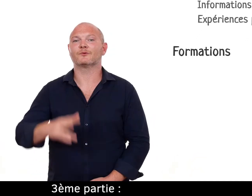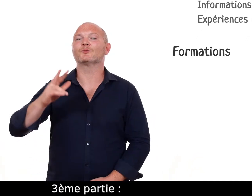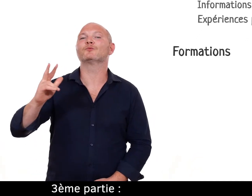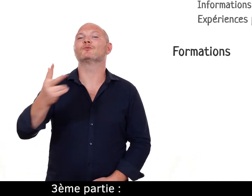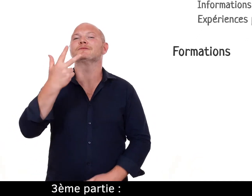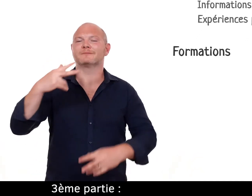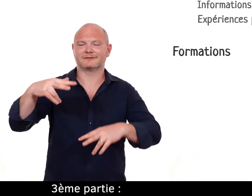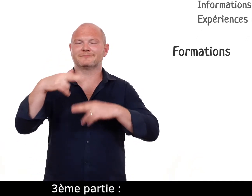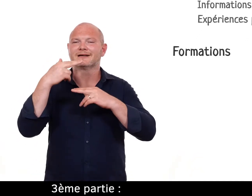Troisième partie,